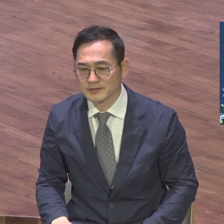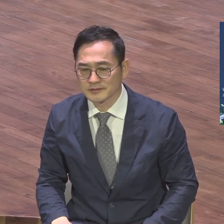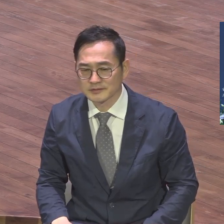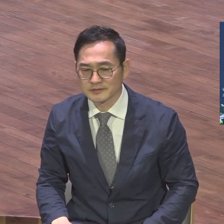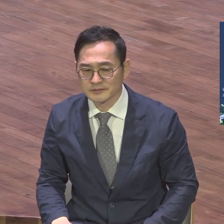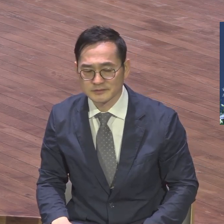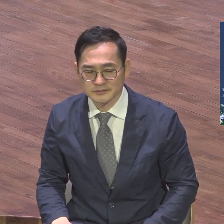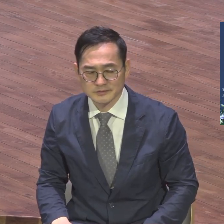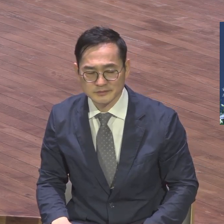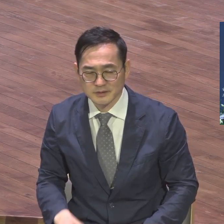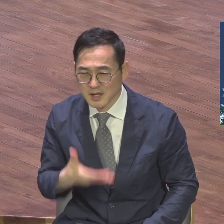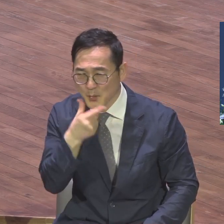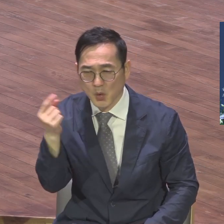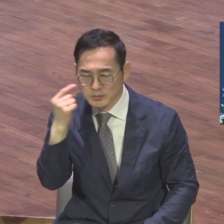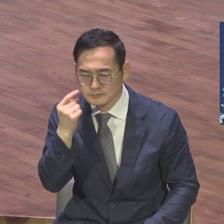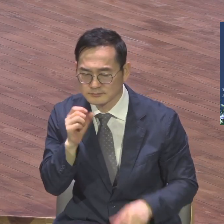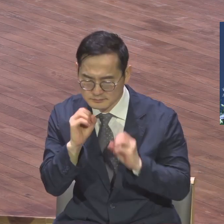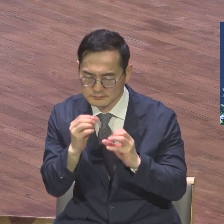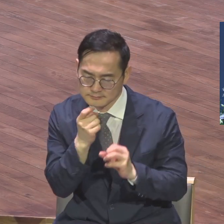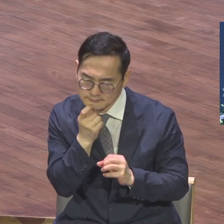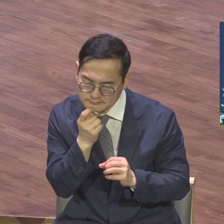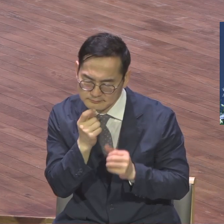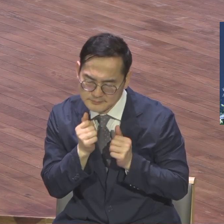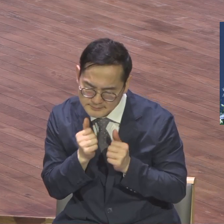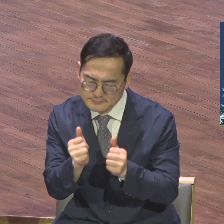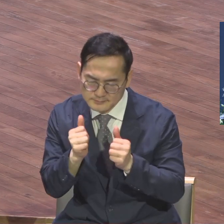한 영혼을 주께로 인도하는 그 최고의 모델이.